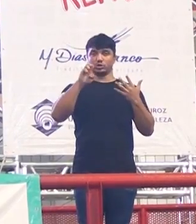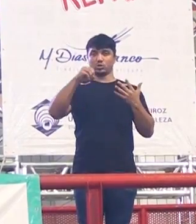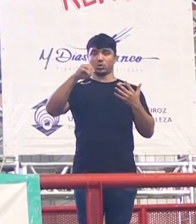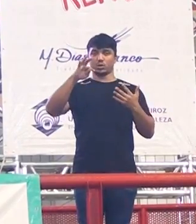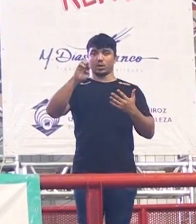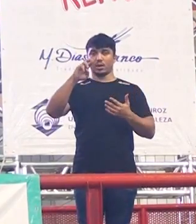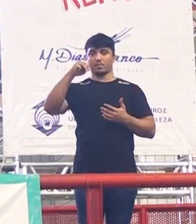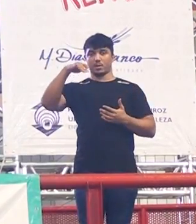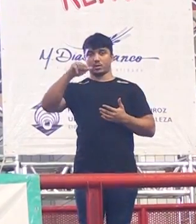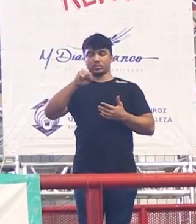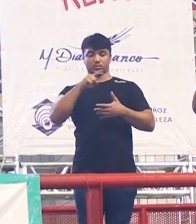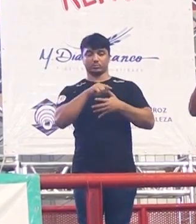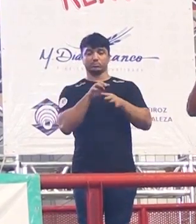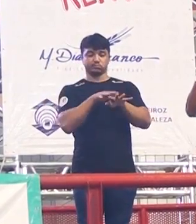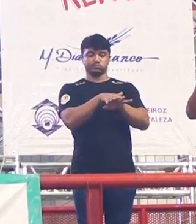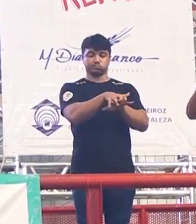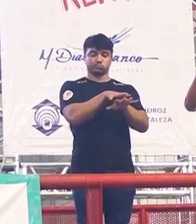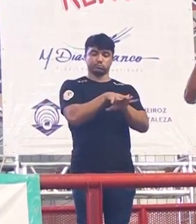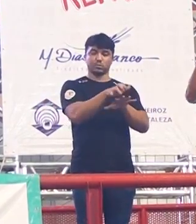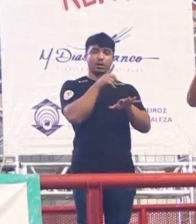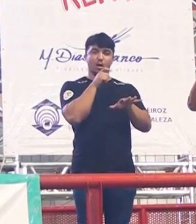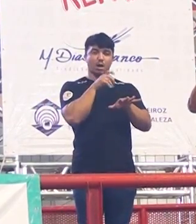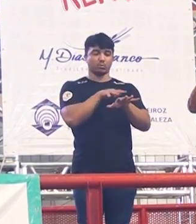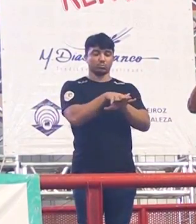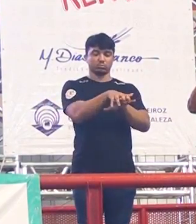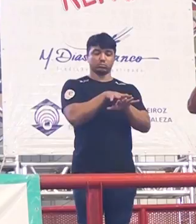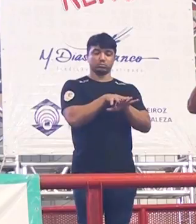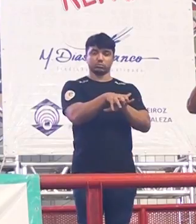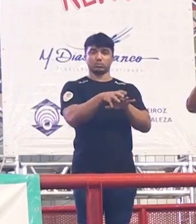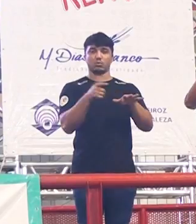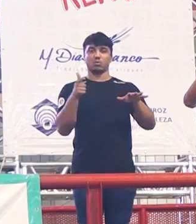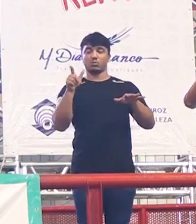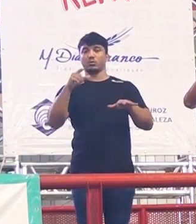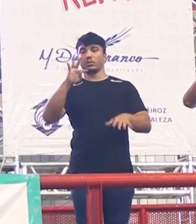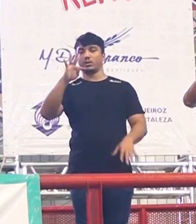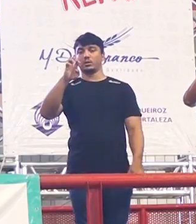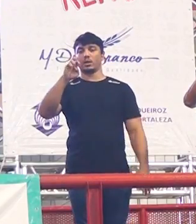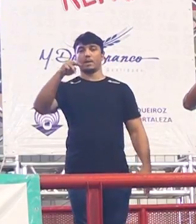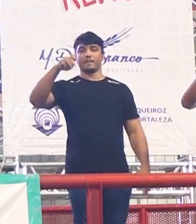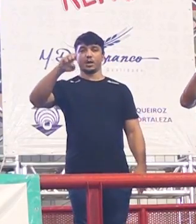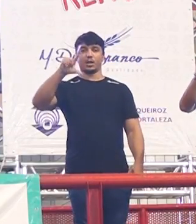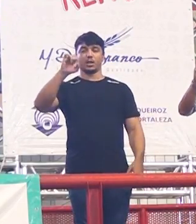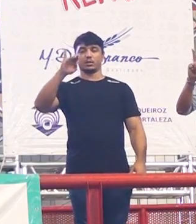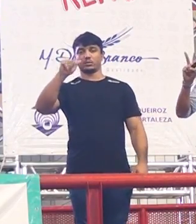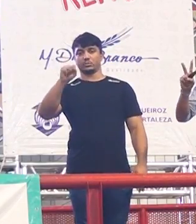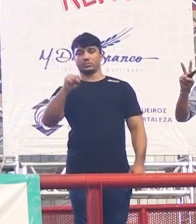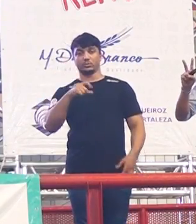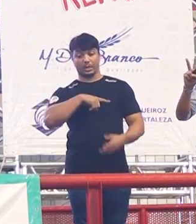geotérmicas, hidrelétricas e termoelétricas.